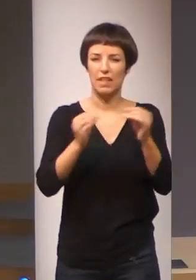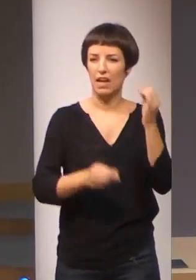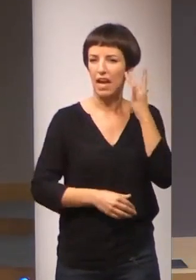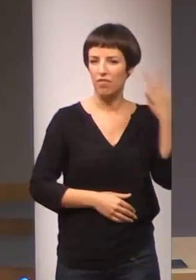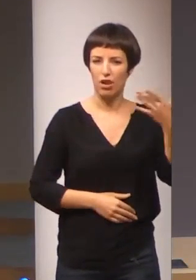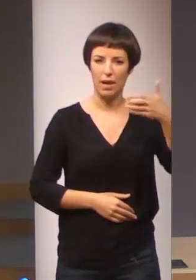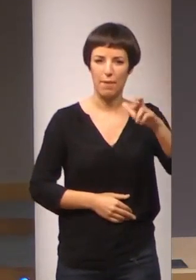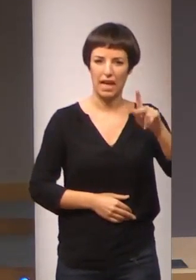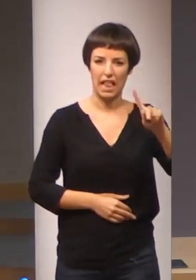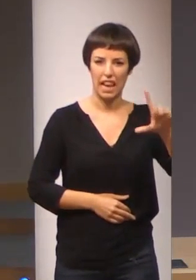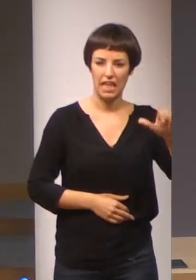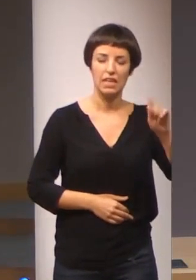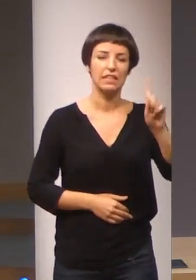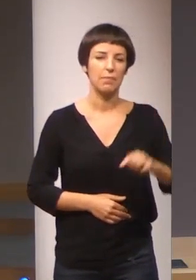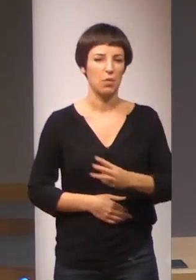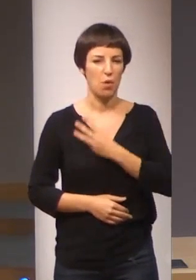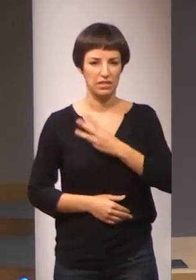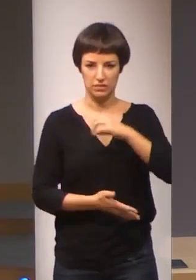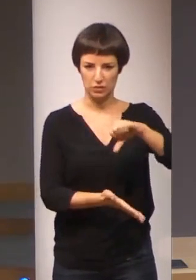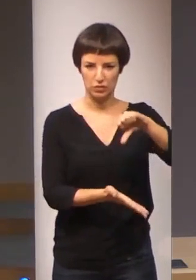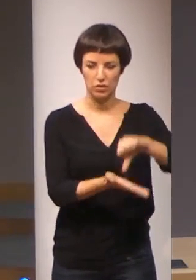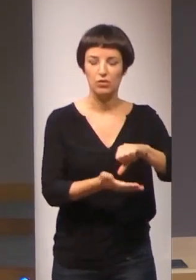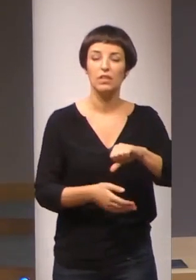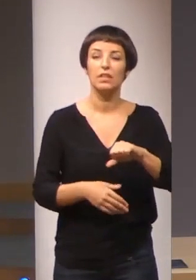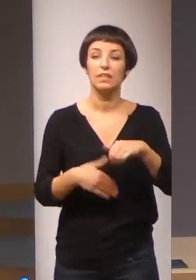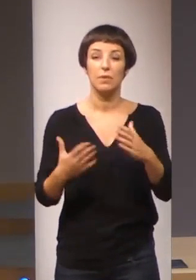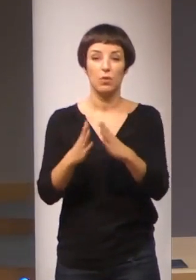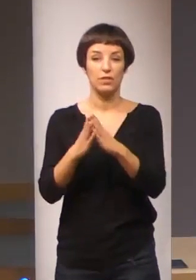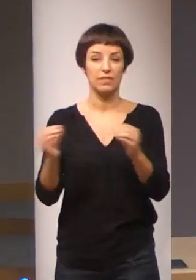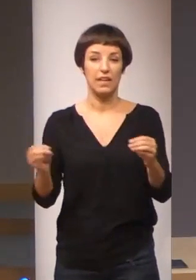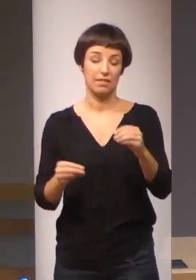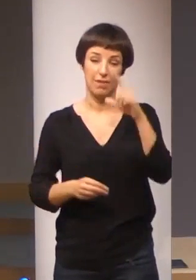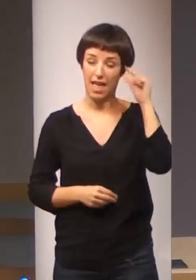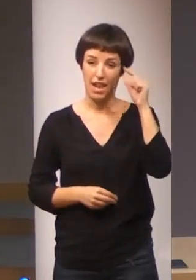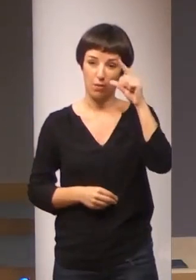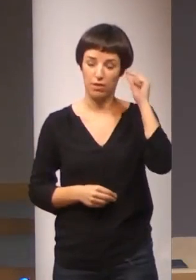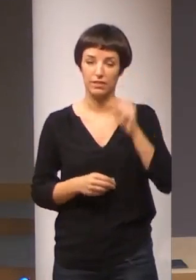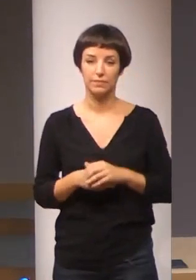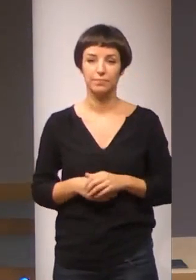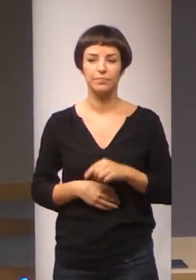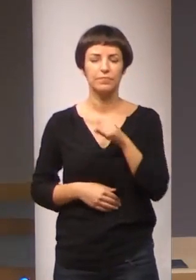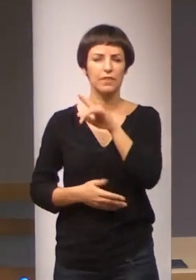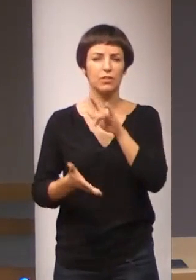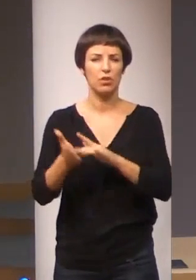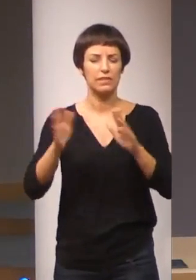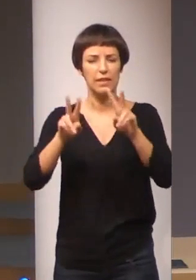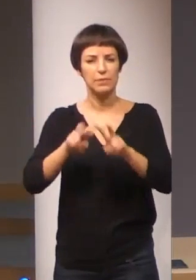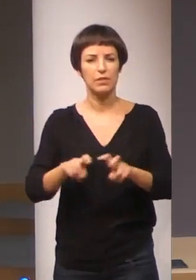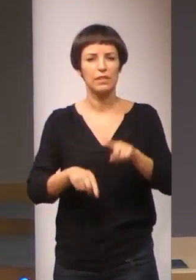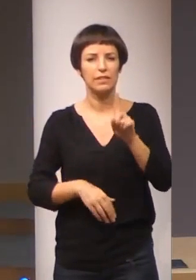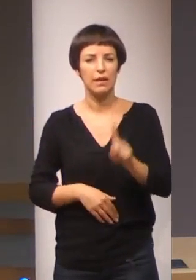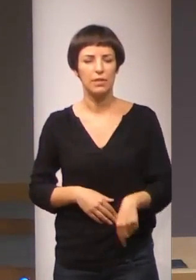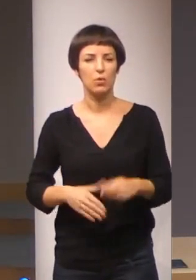Berkeley, asimismo en Washington, D.C. y en la Universidad de Cadolet. Realizó una estancia de investigación también en la Universidad